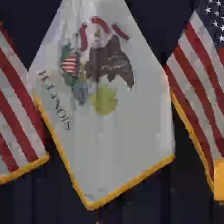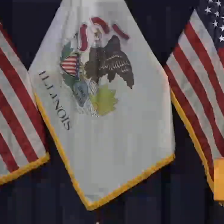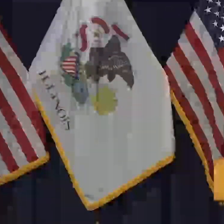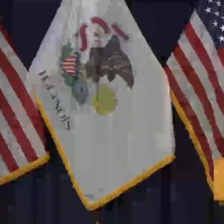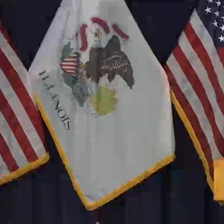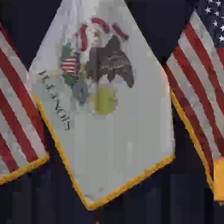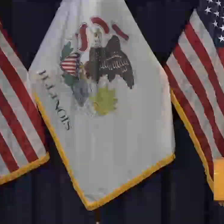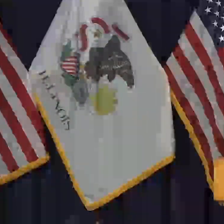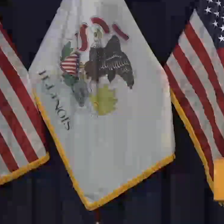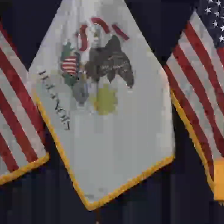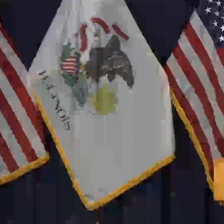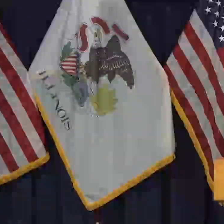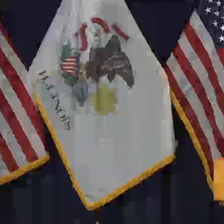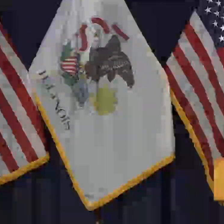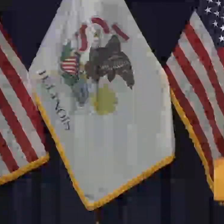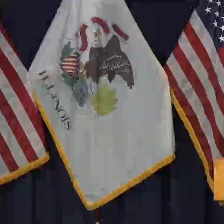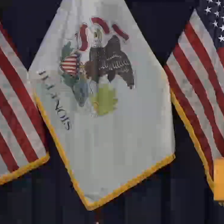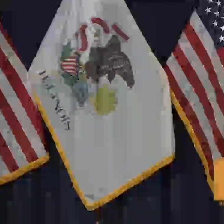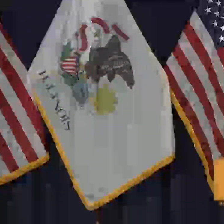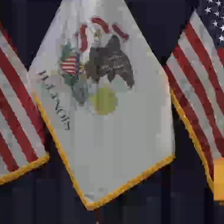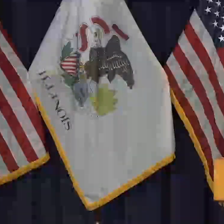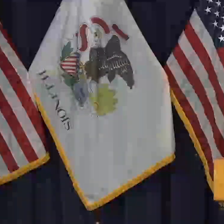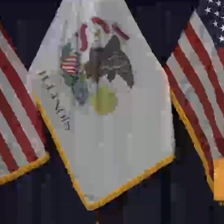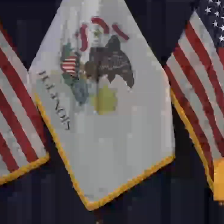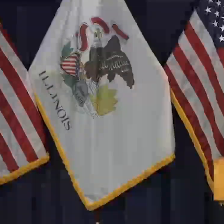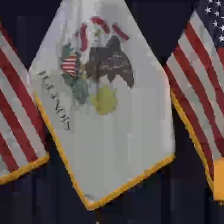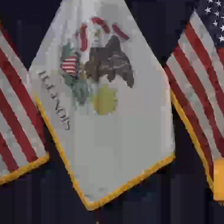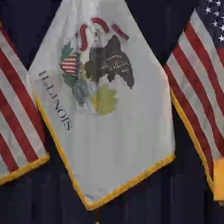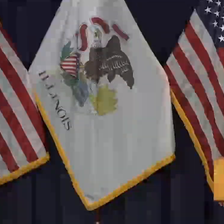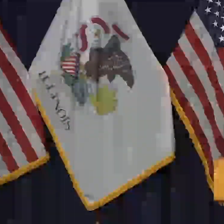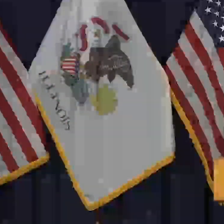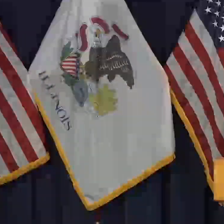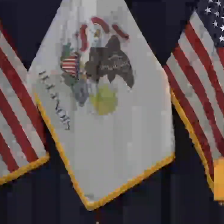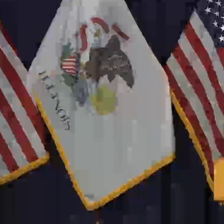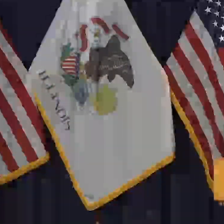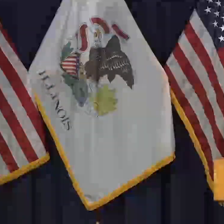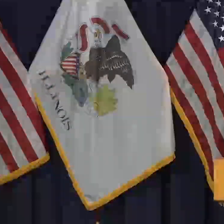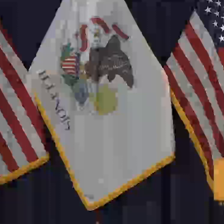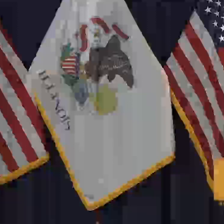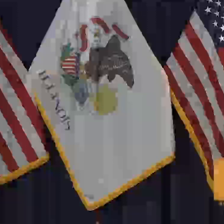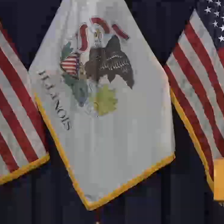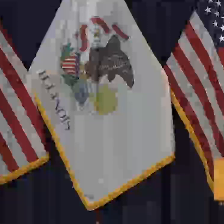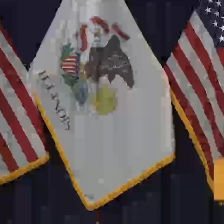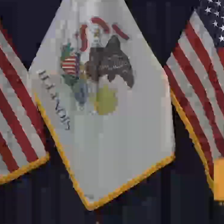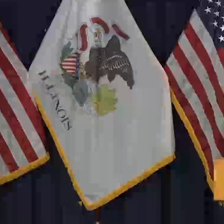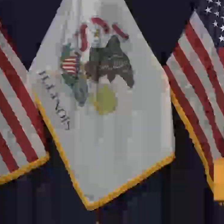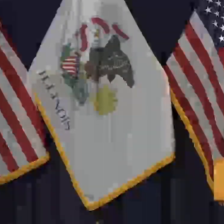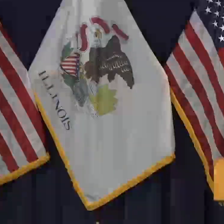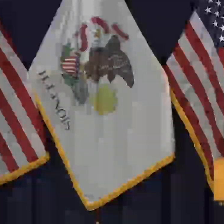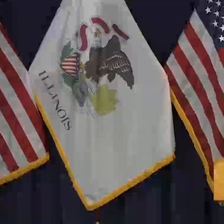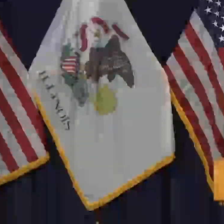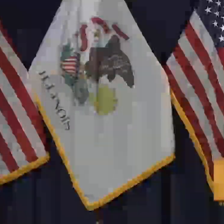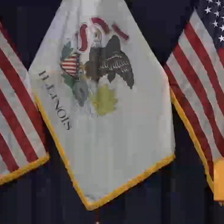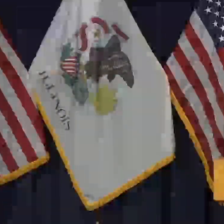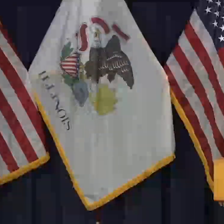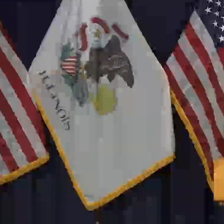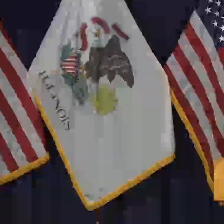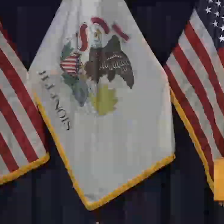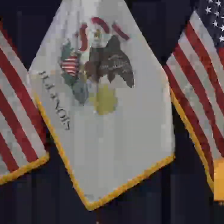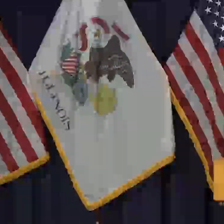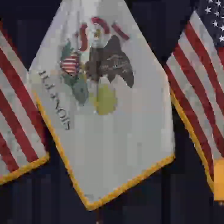63% de los pacientes que sirven son Latinx. Estas clínicas son anclas en nuestras comunidades de